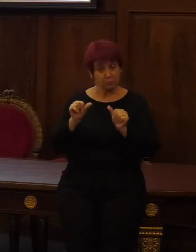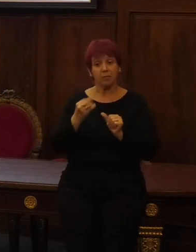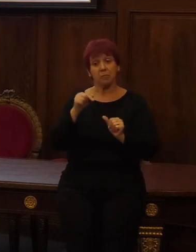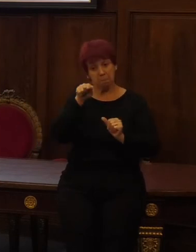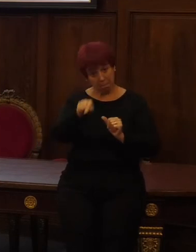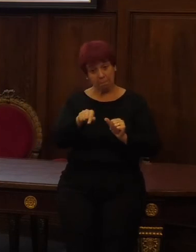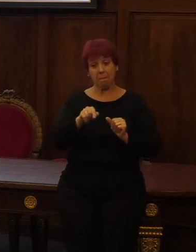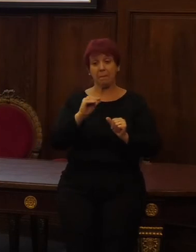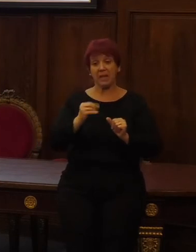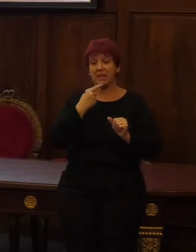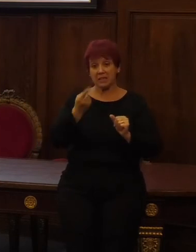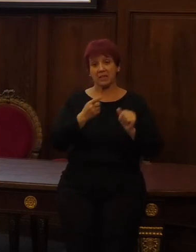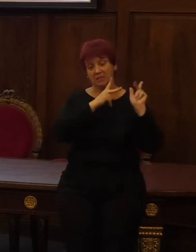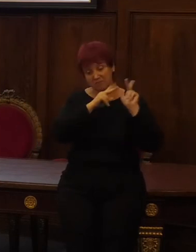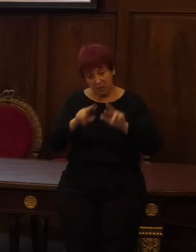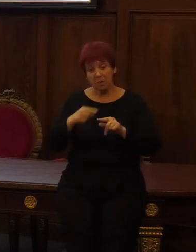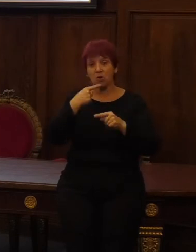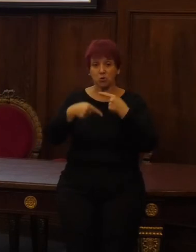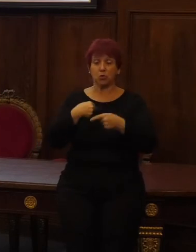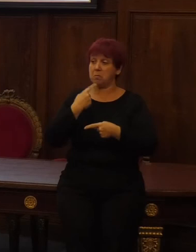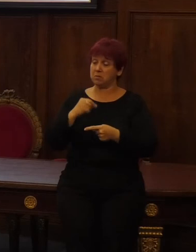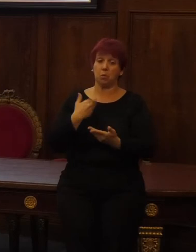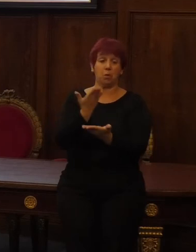que sostienen lo que estamos planteando.